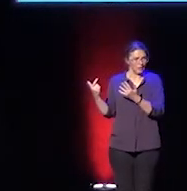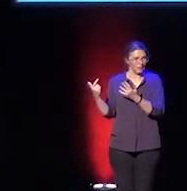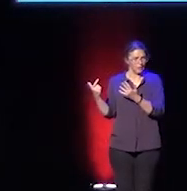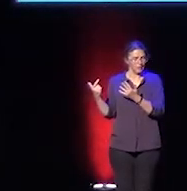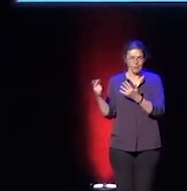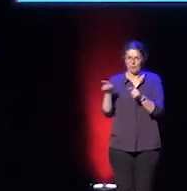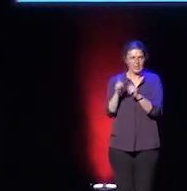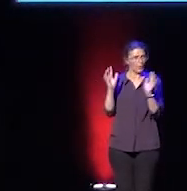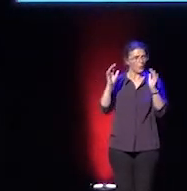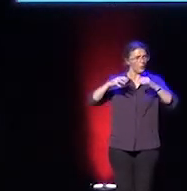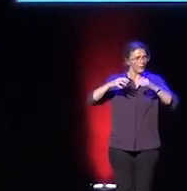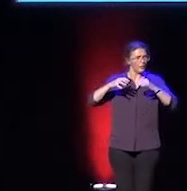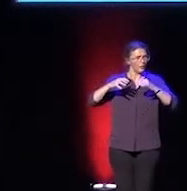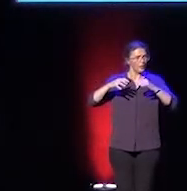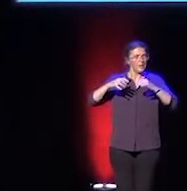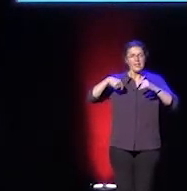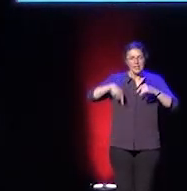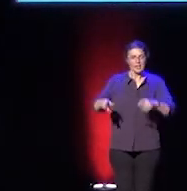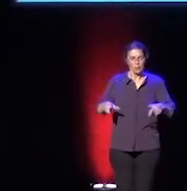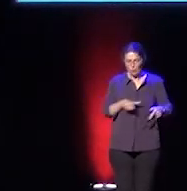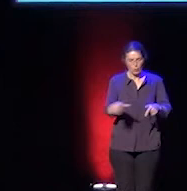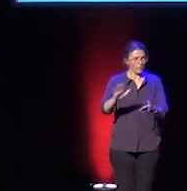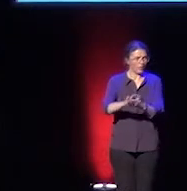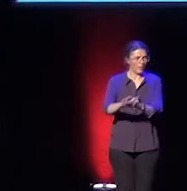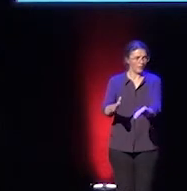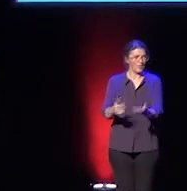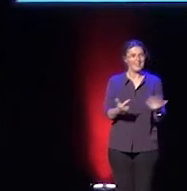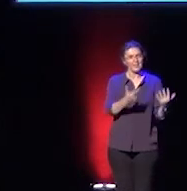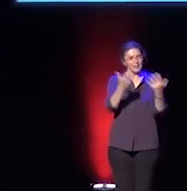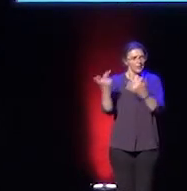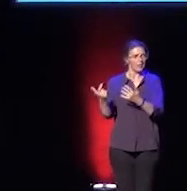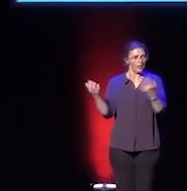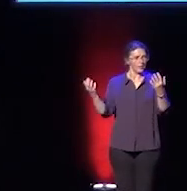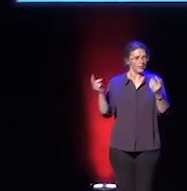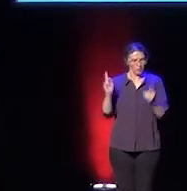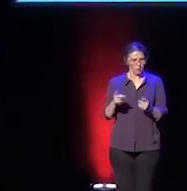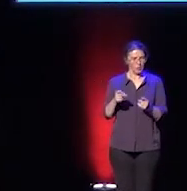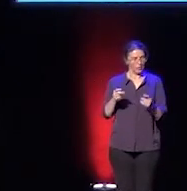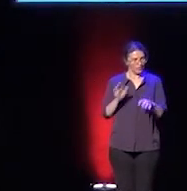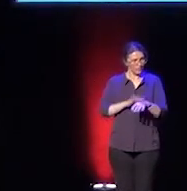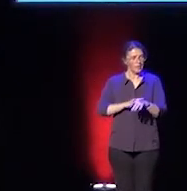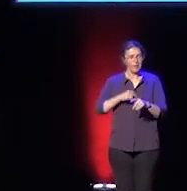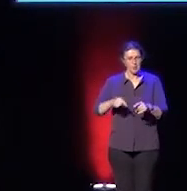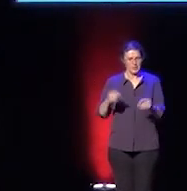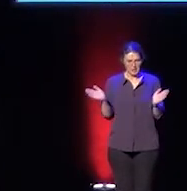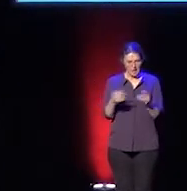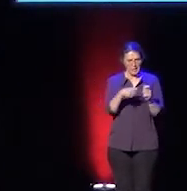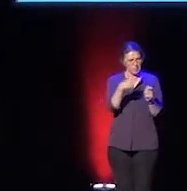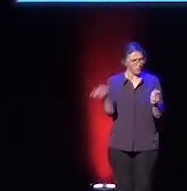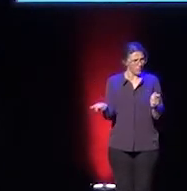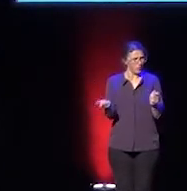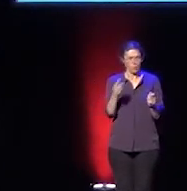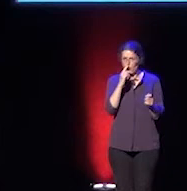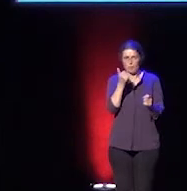als Ruine im Fluss liegen bleibt, beziehungsweise wenn es 7 Jahre dauern soll, bis wir so eine mickrige Brücke von